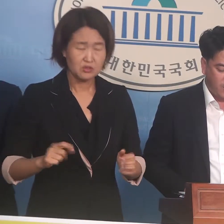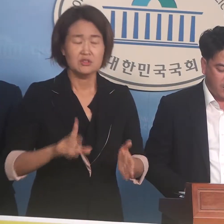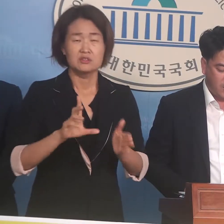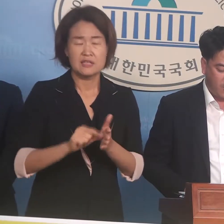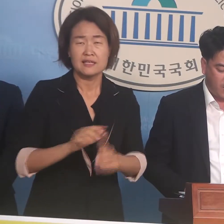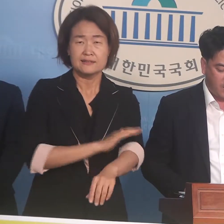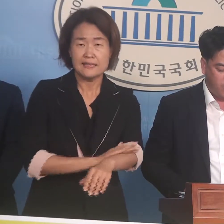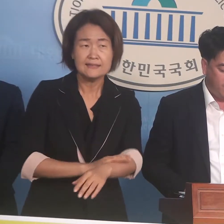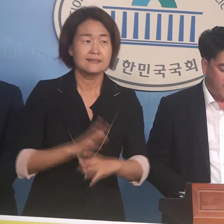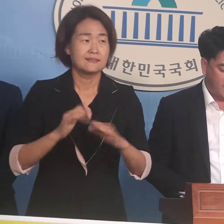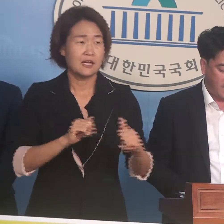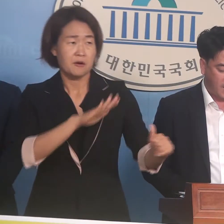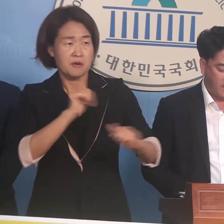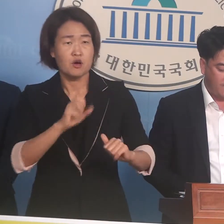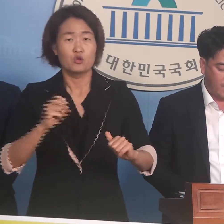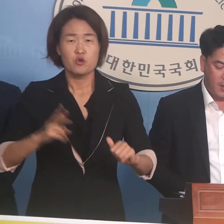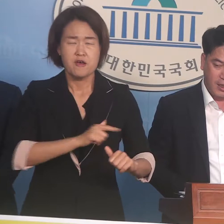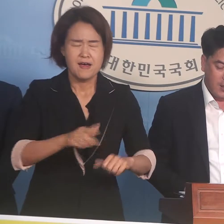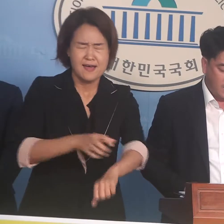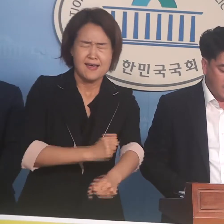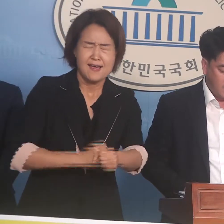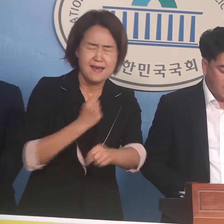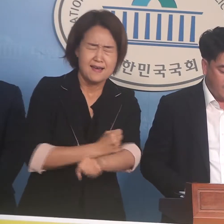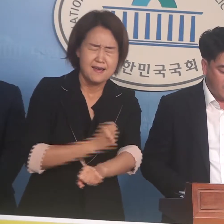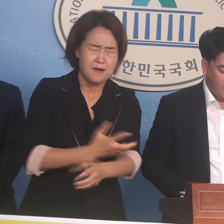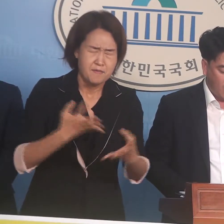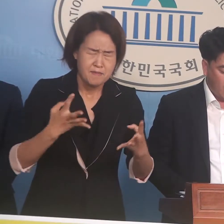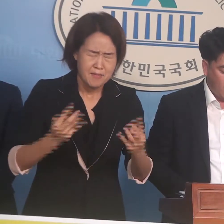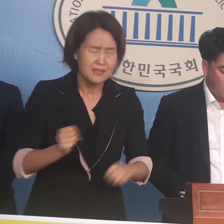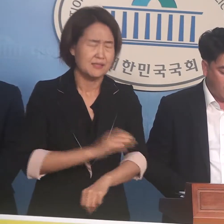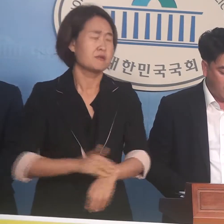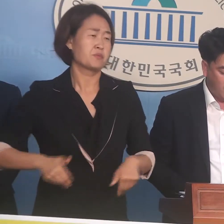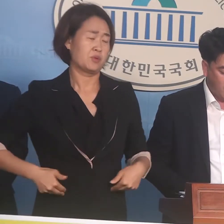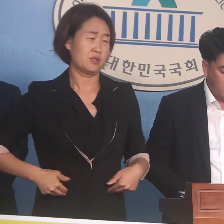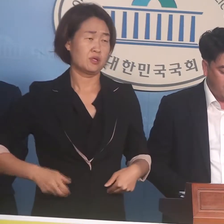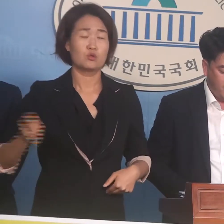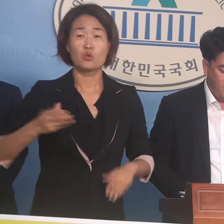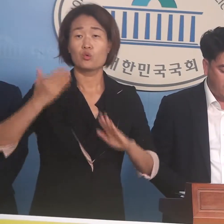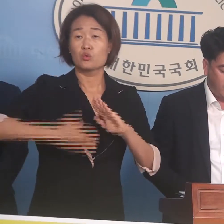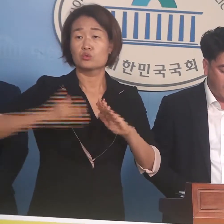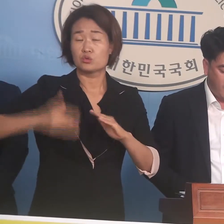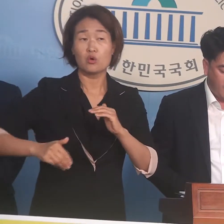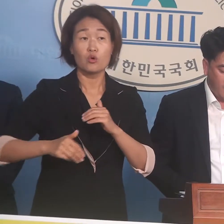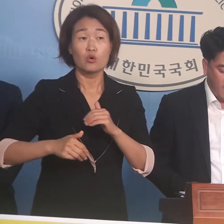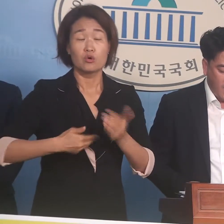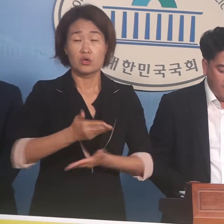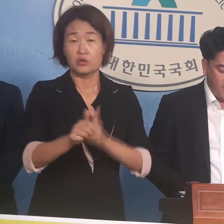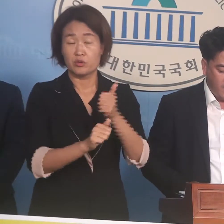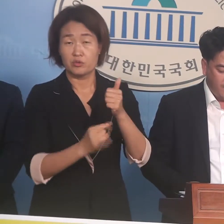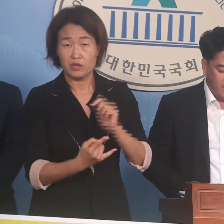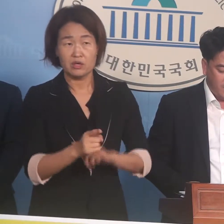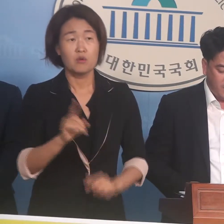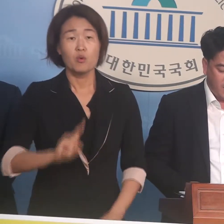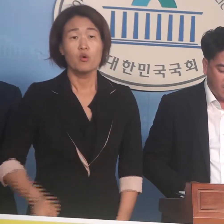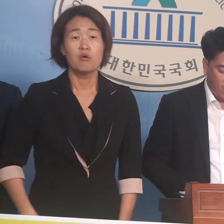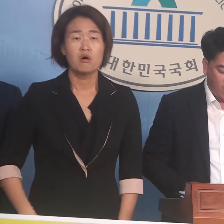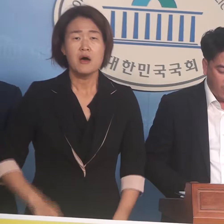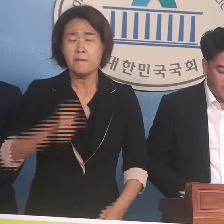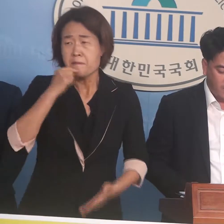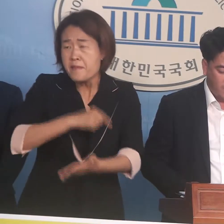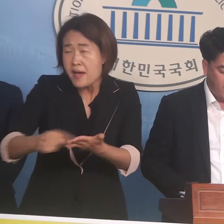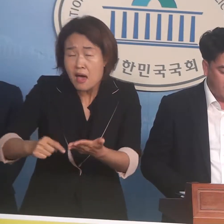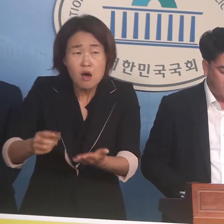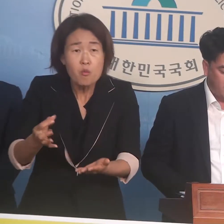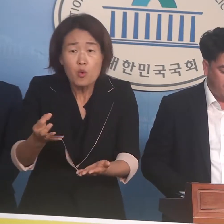일적, 문적 자원을 투입해야 한다. 세 번째로, 공정위는 피해 구제의 피해 금액을